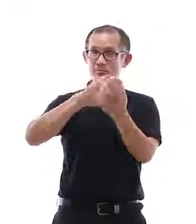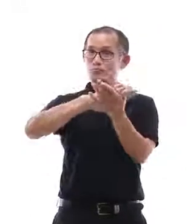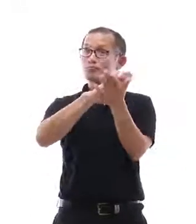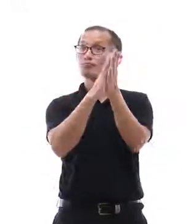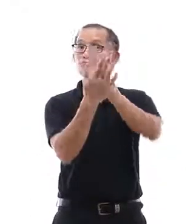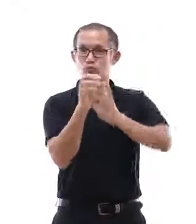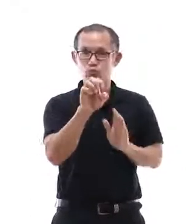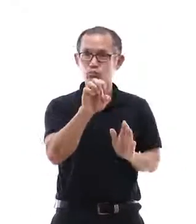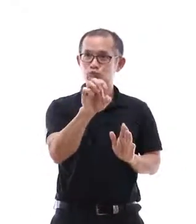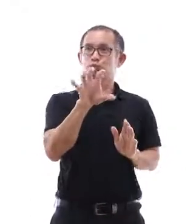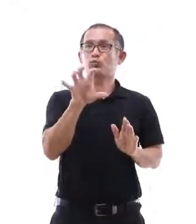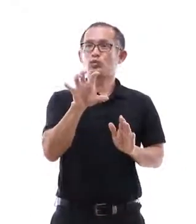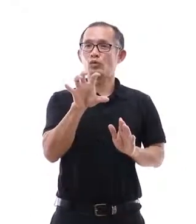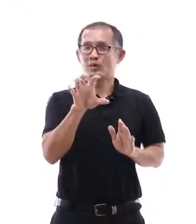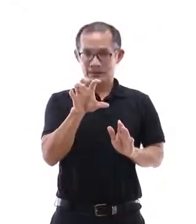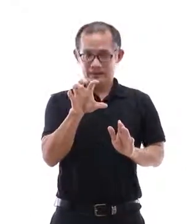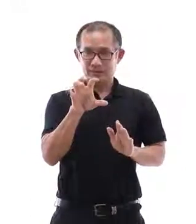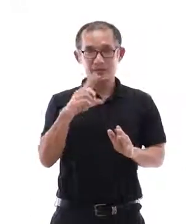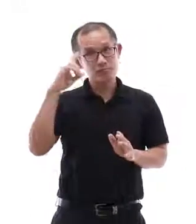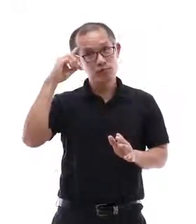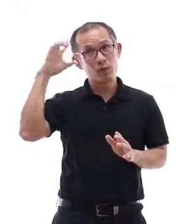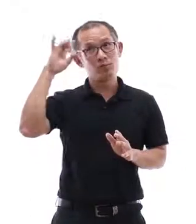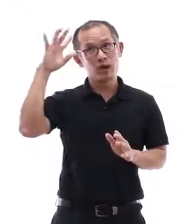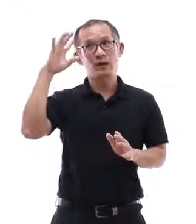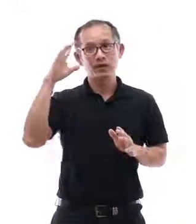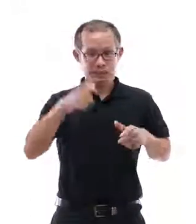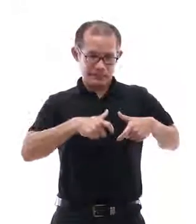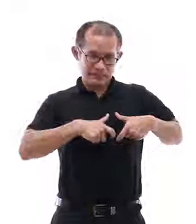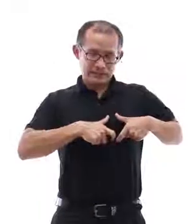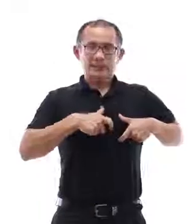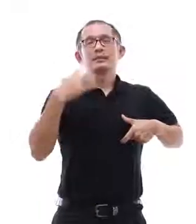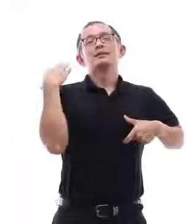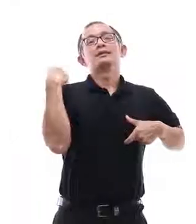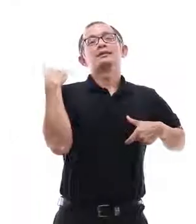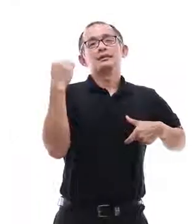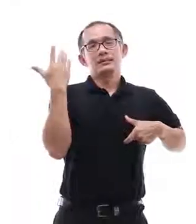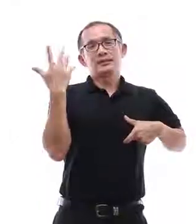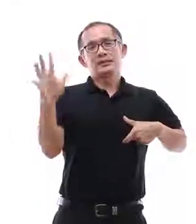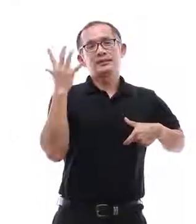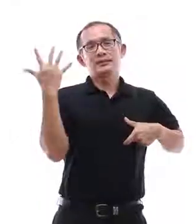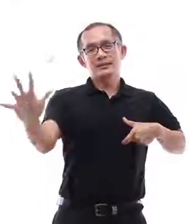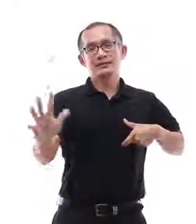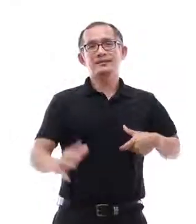将毛毛人立体化，创作热情始终不减。